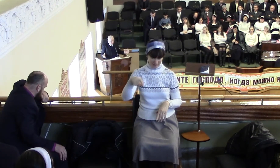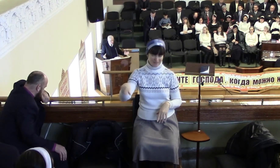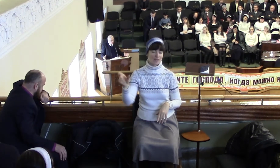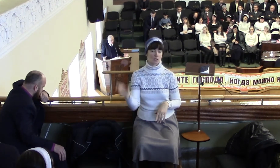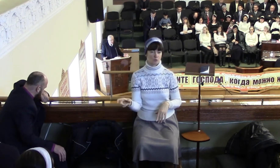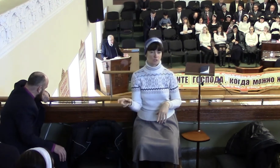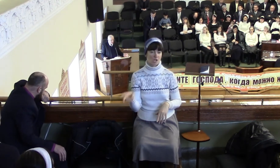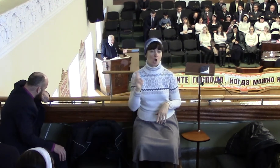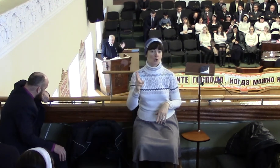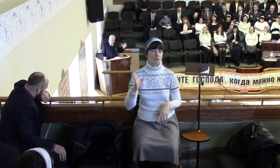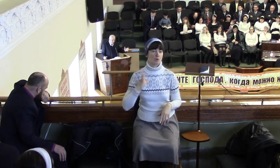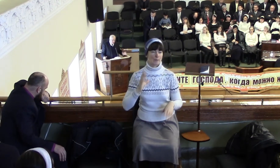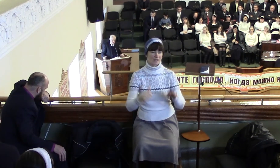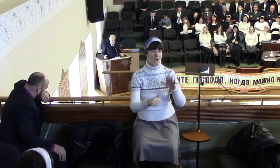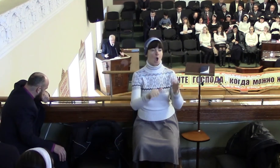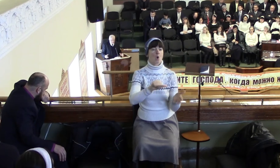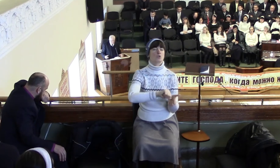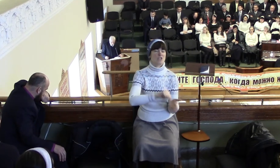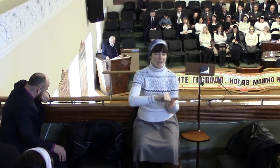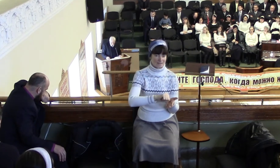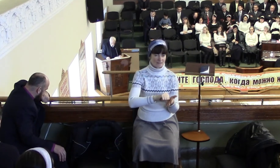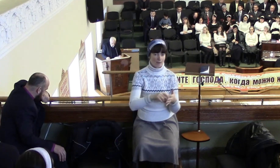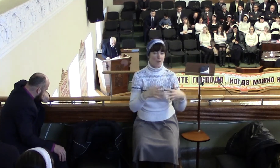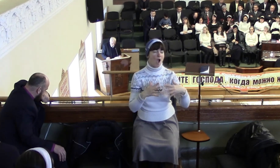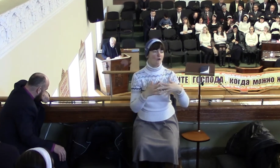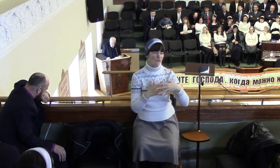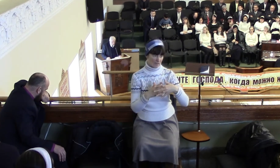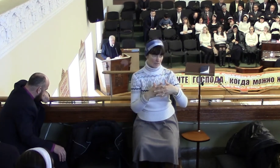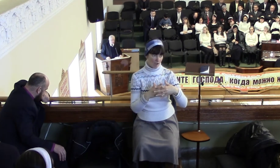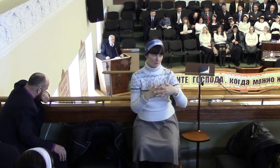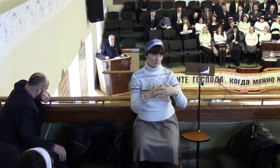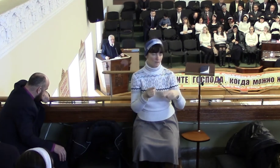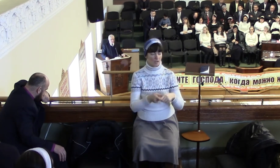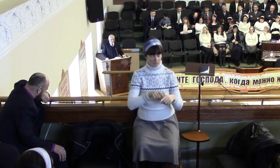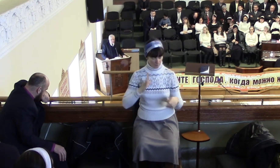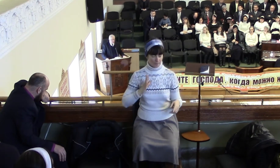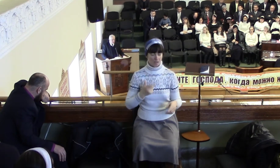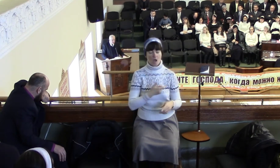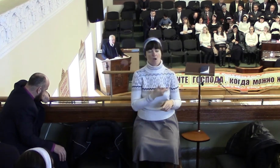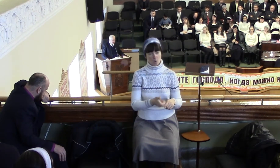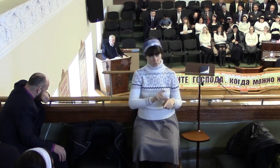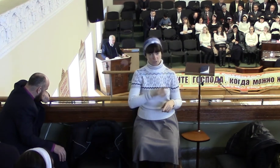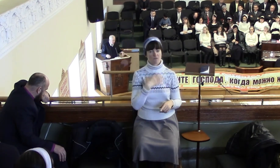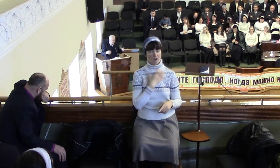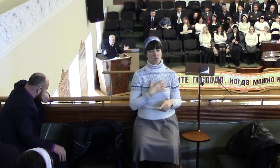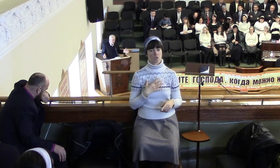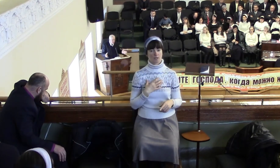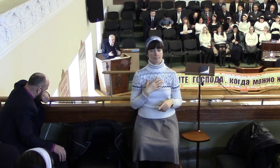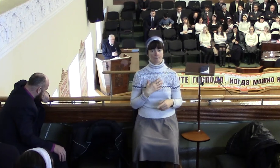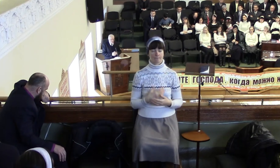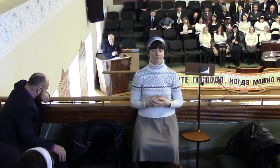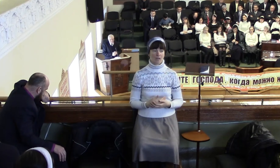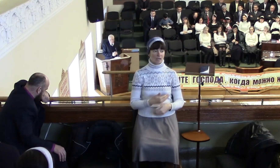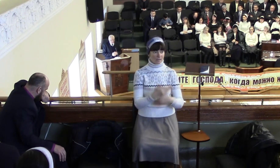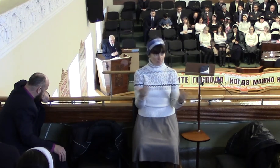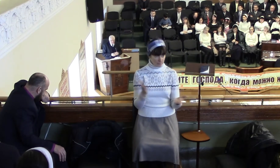прошли войну. Есть сейчас в церкви люди, которых называют «дети войны», так дальше. Мы имеем много